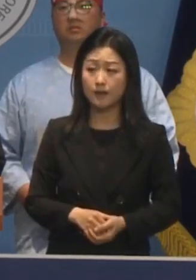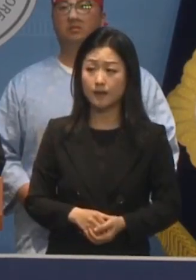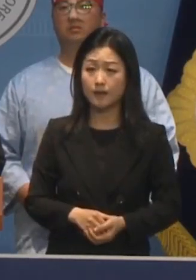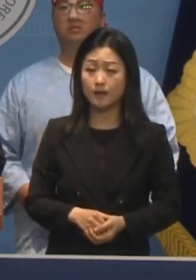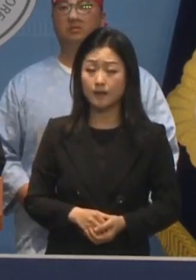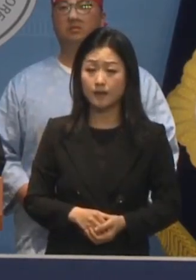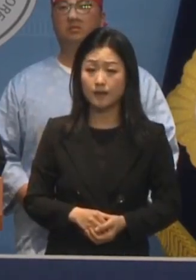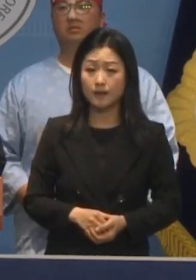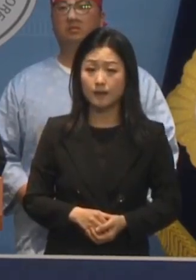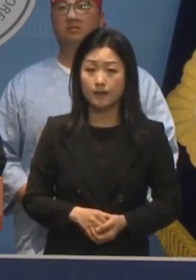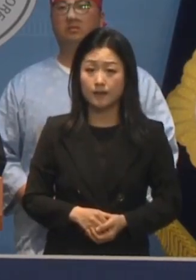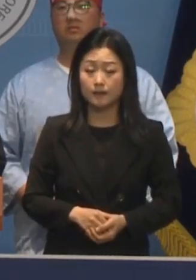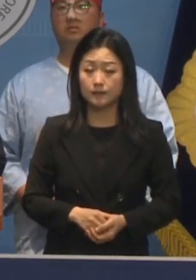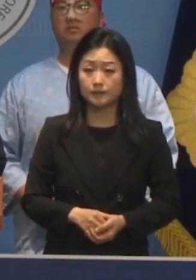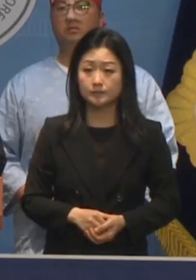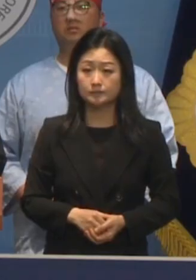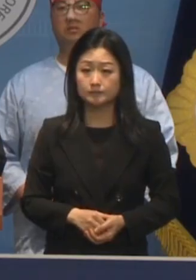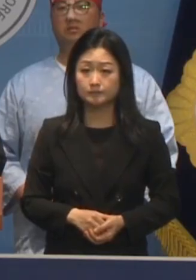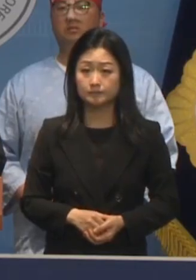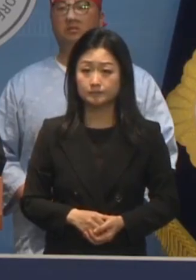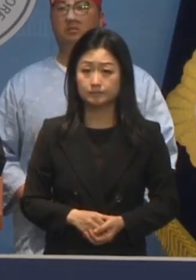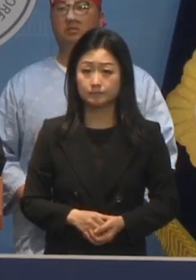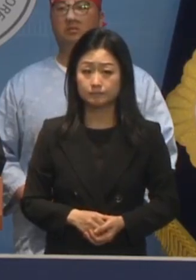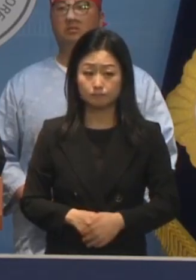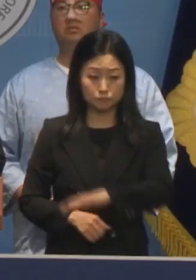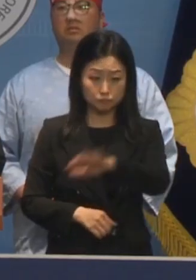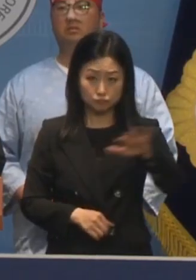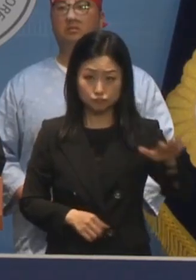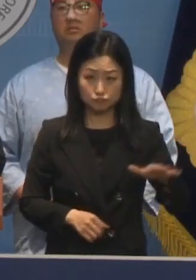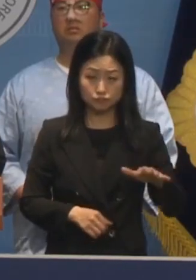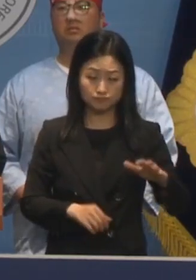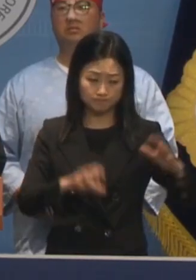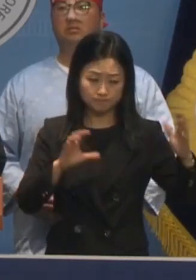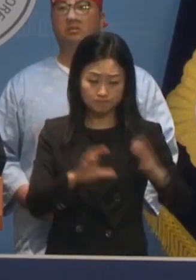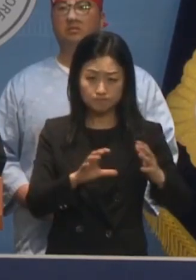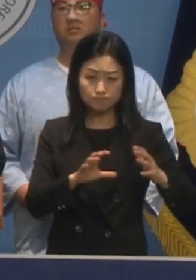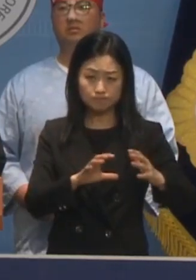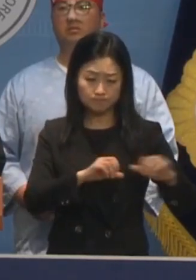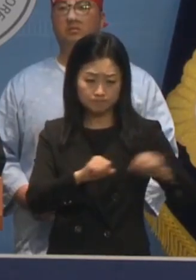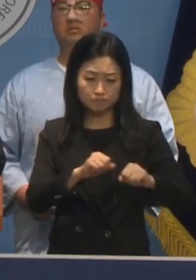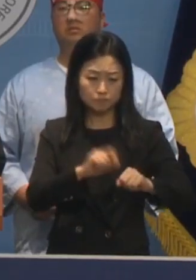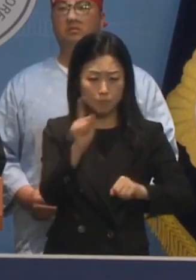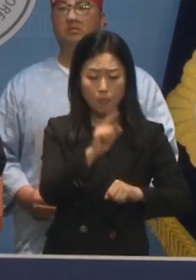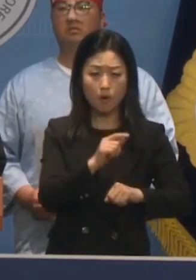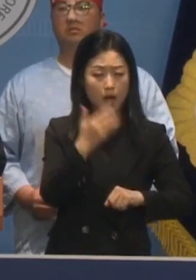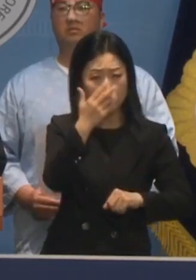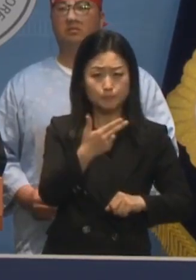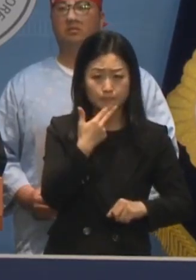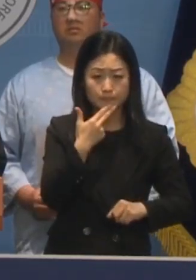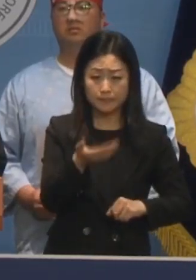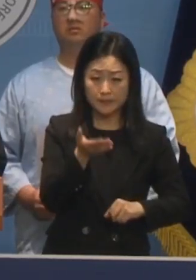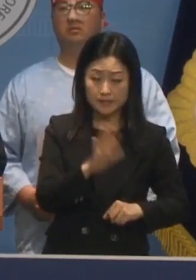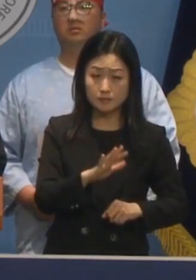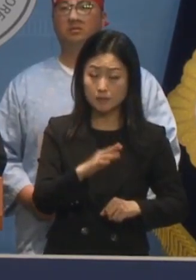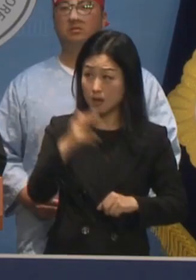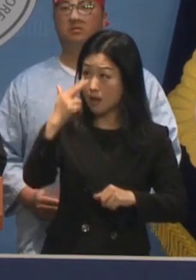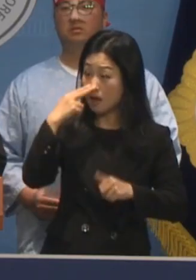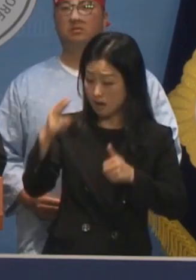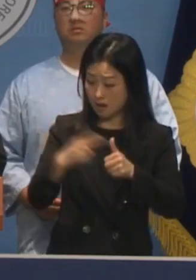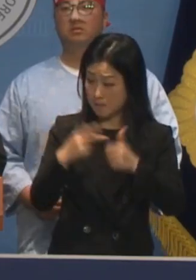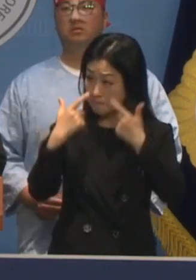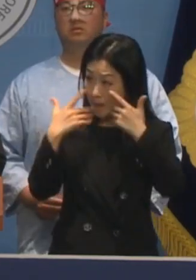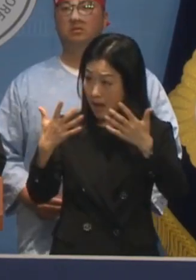어떻게 나올지는 저도 알 수 없습니다. 그러나 금속노조에 대한 전면제를 선포한다면 저